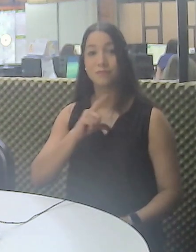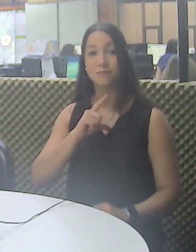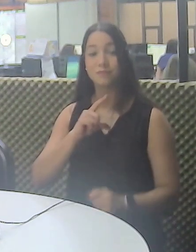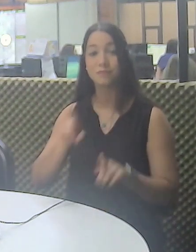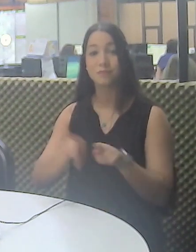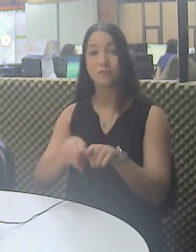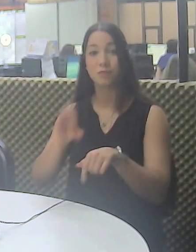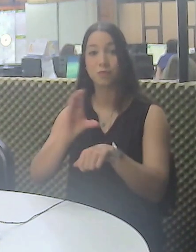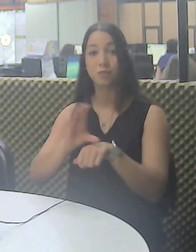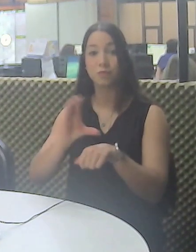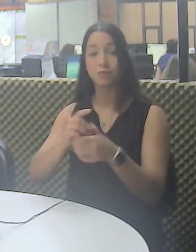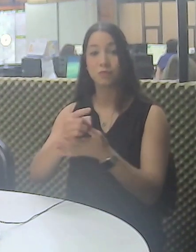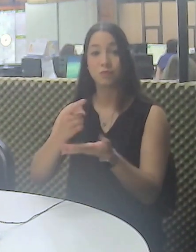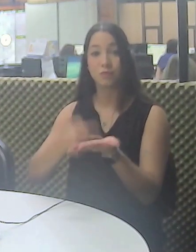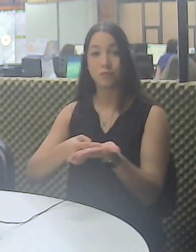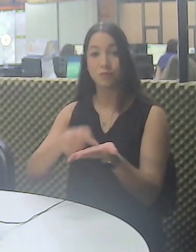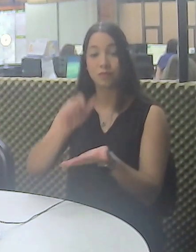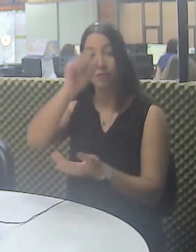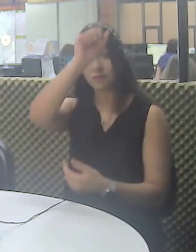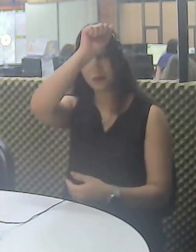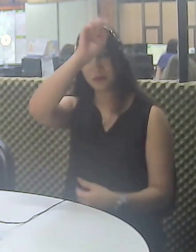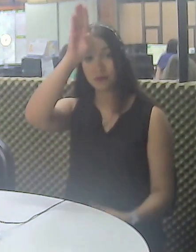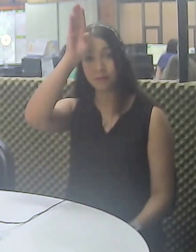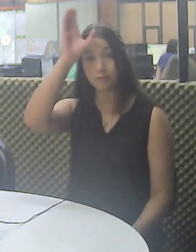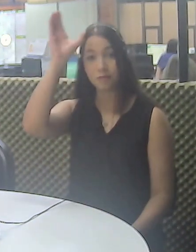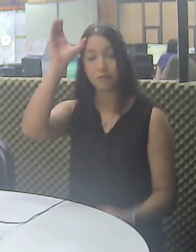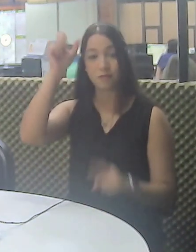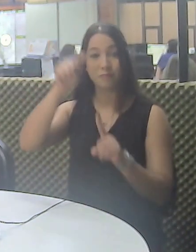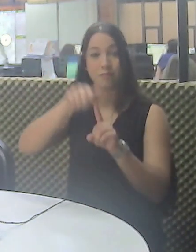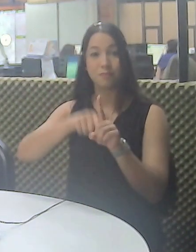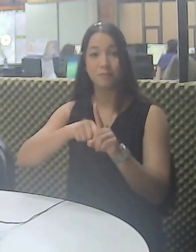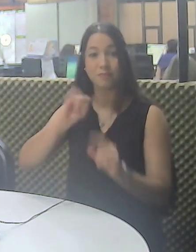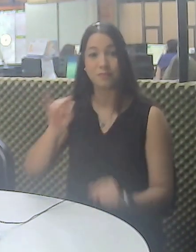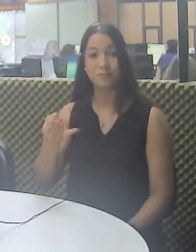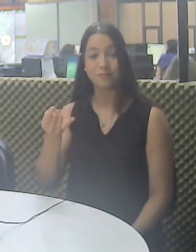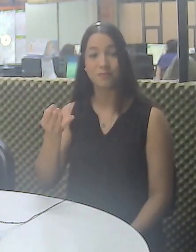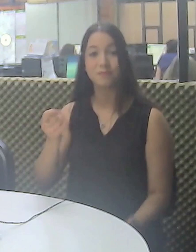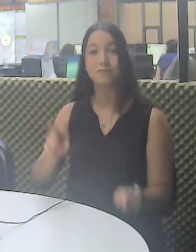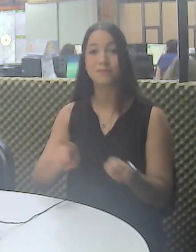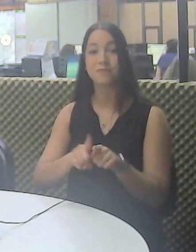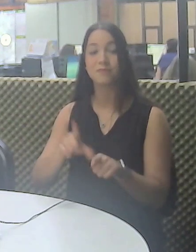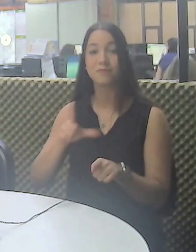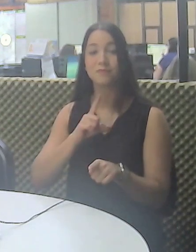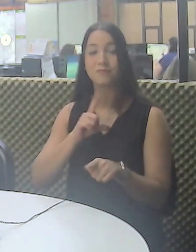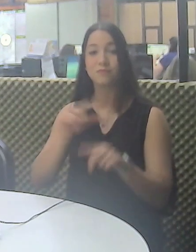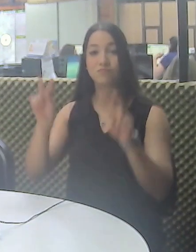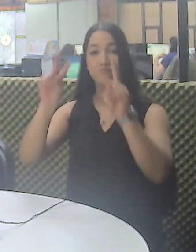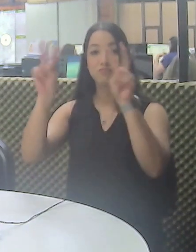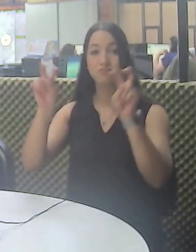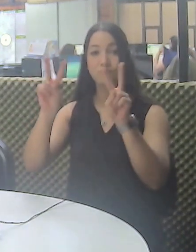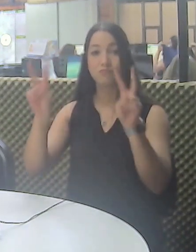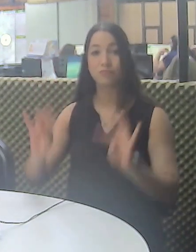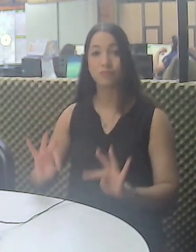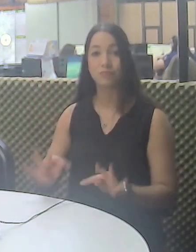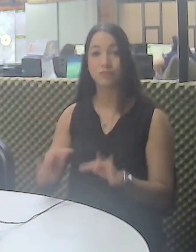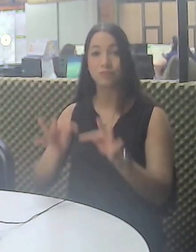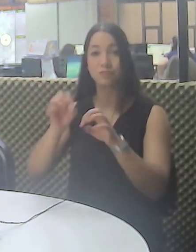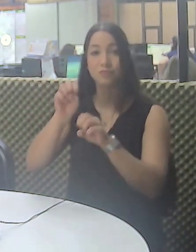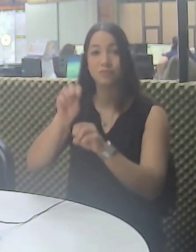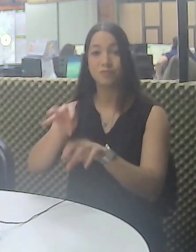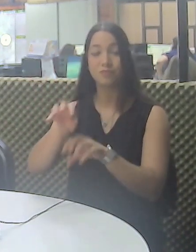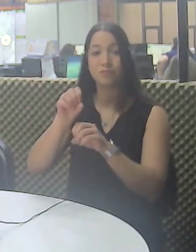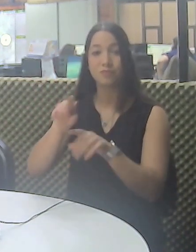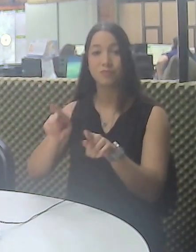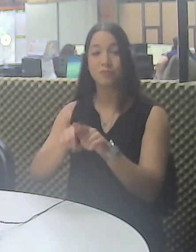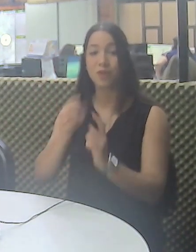formação para o Pacto pela Alfabetização durante o mês de janeiro. Além do pacto, foram abordados temas como tecnologia educacional